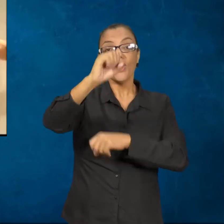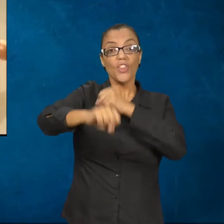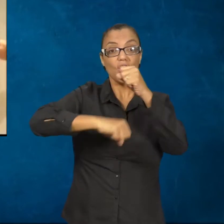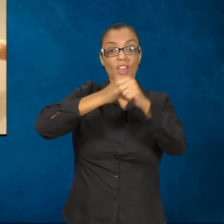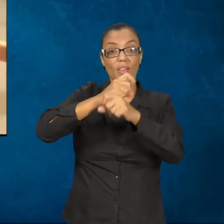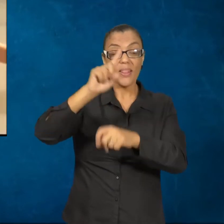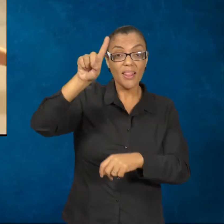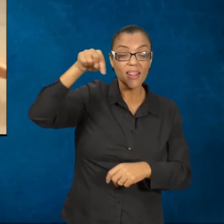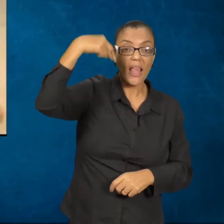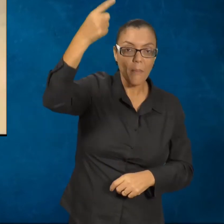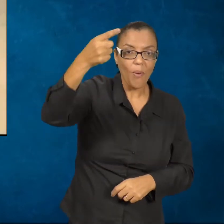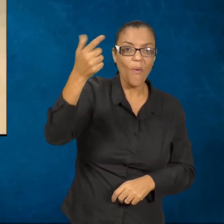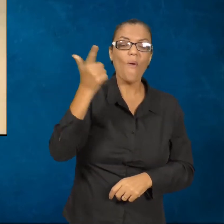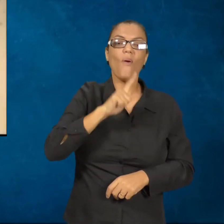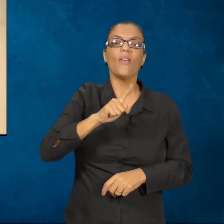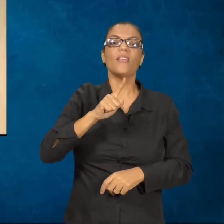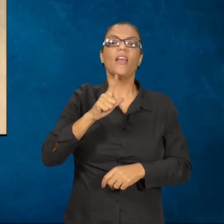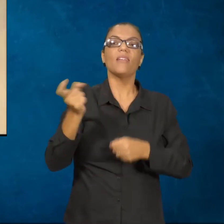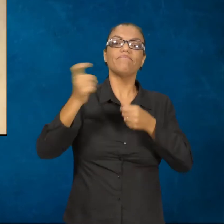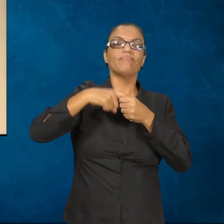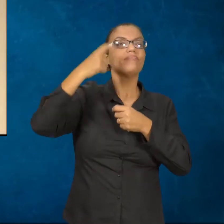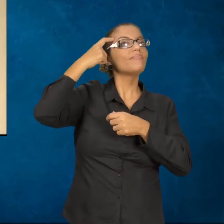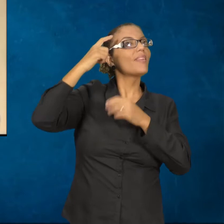daqui, nunca mais.